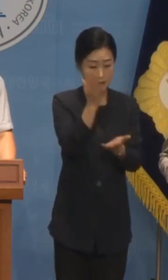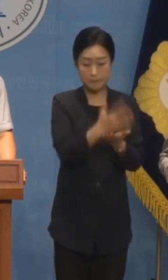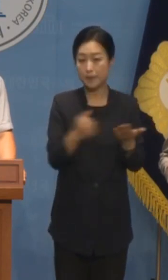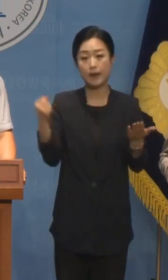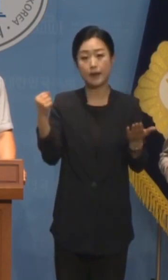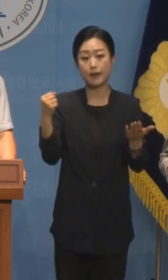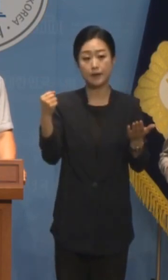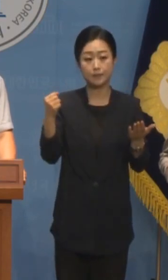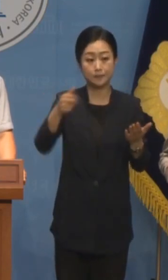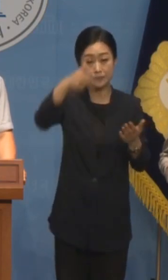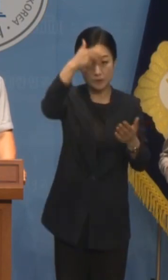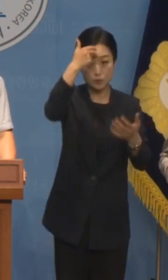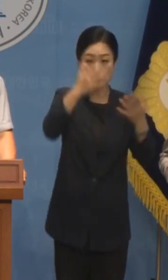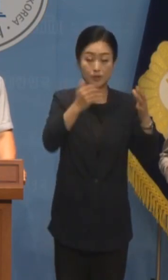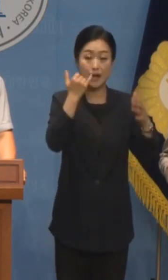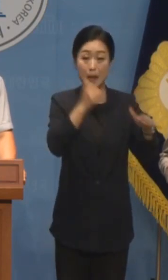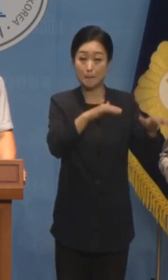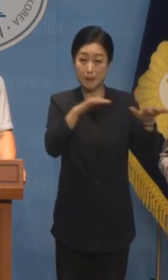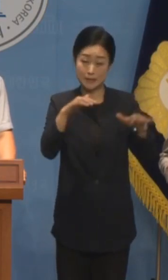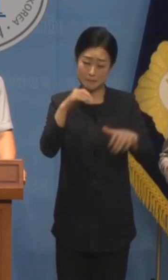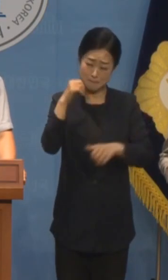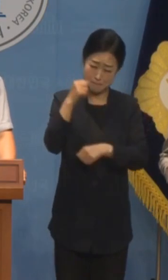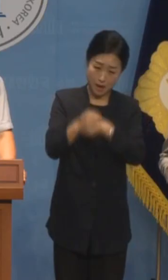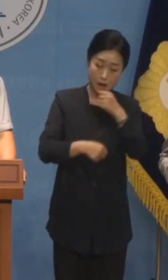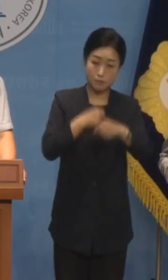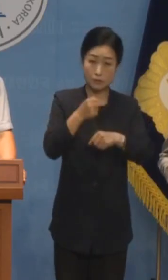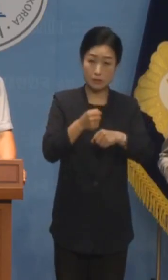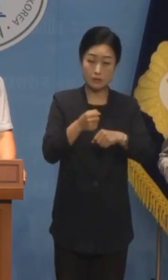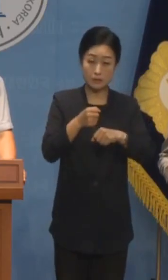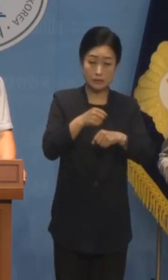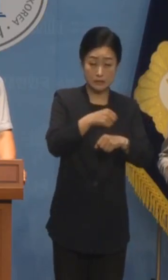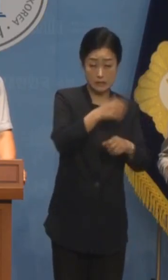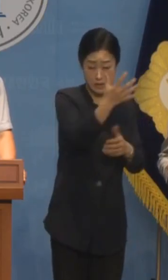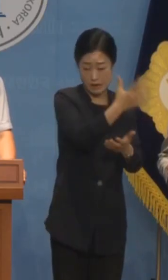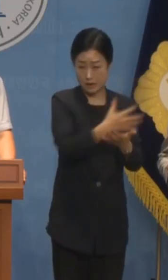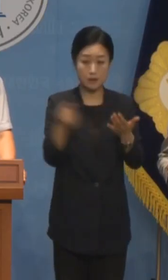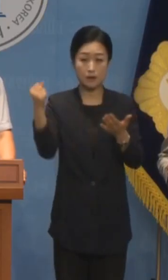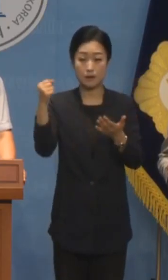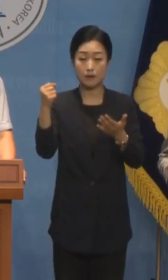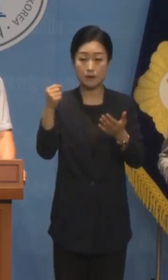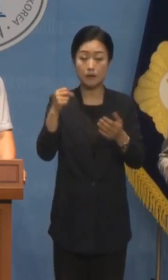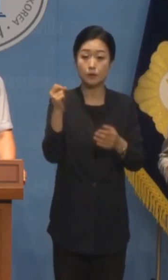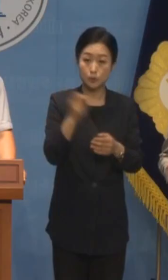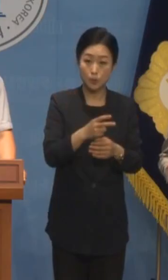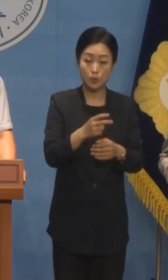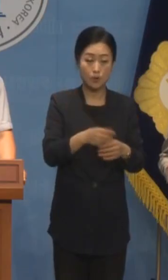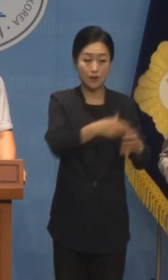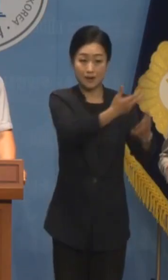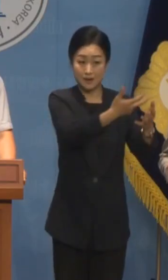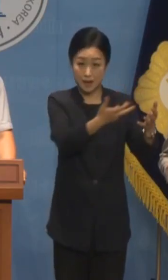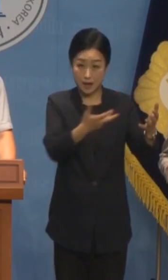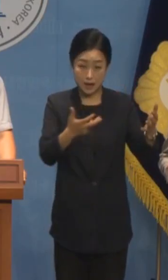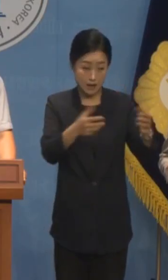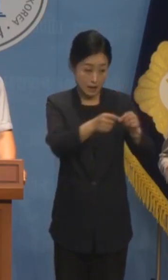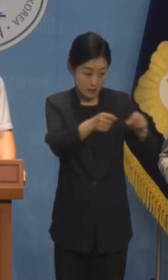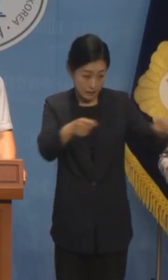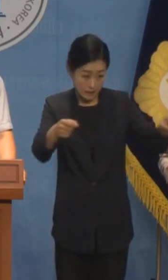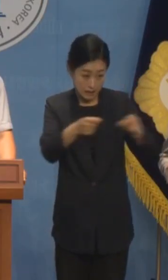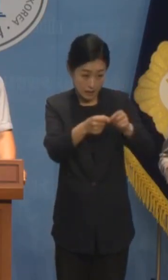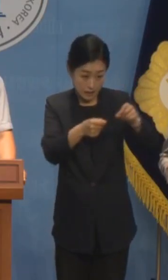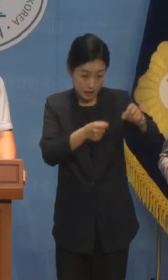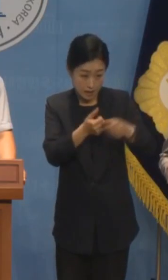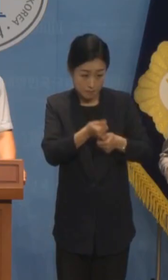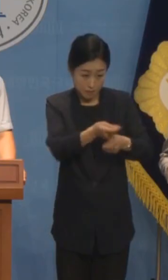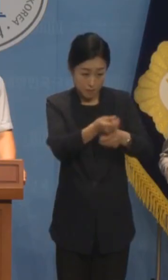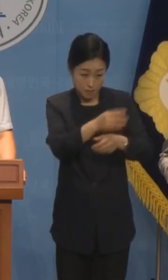이들은 조선의 해양을 마음껏 측량하고 조선의 하천을 마음껏 측량해서 결국 조선 침략의 발판으로